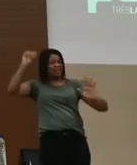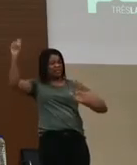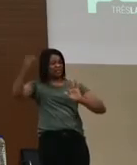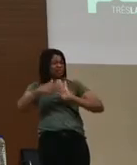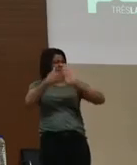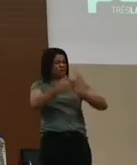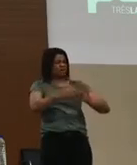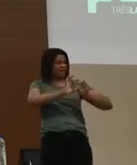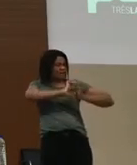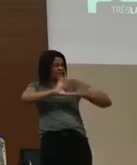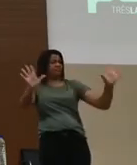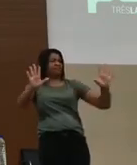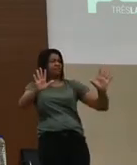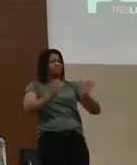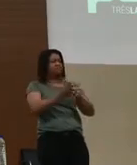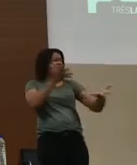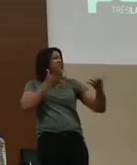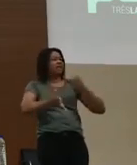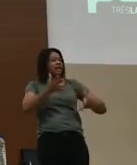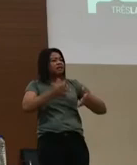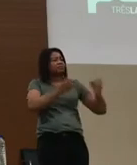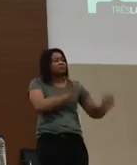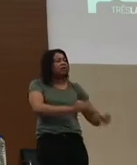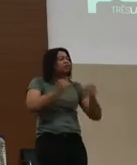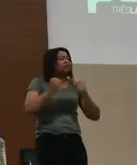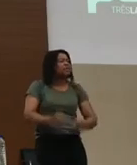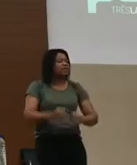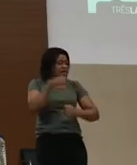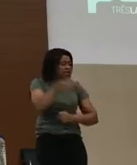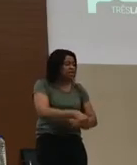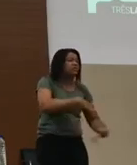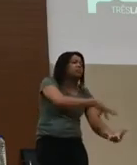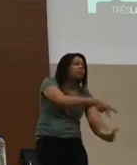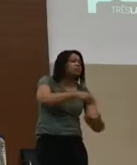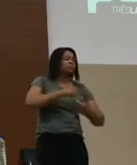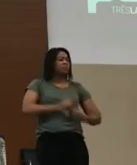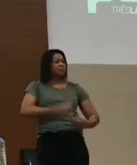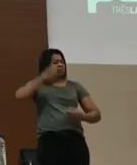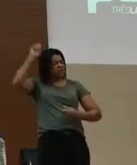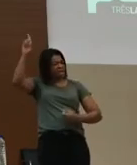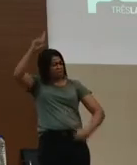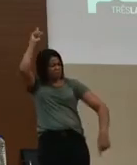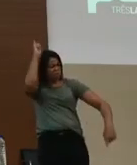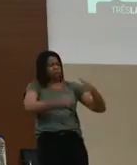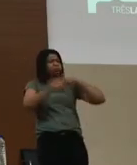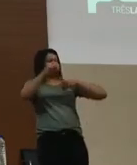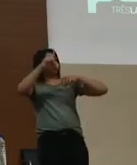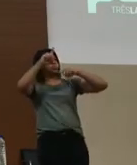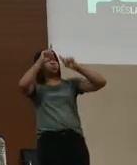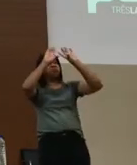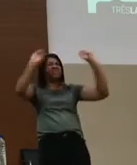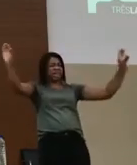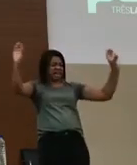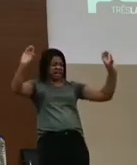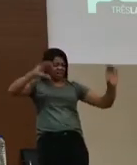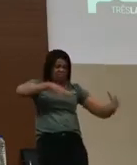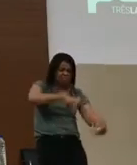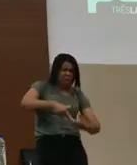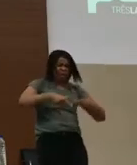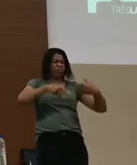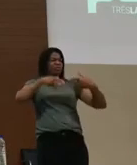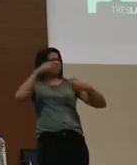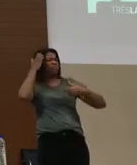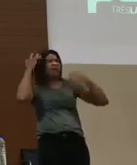Deus, atuante poderosa na terra, move no sobrenatural, no natural, no